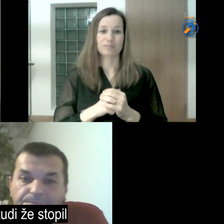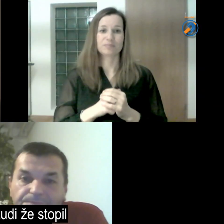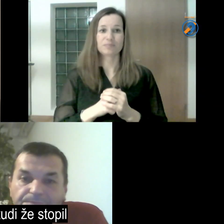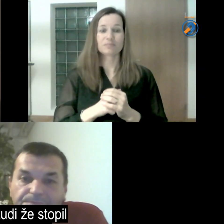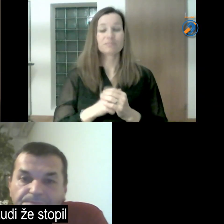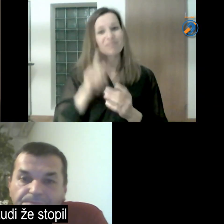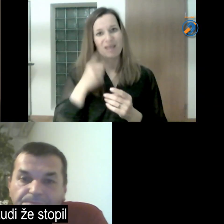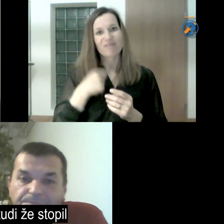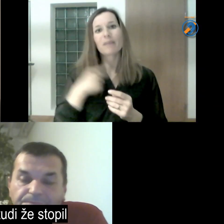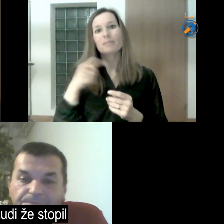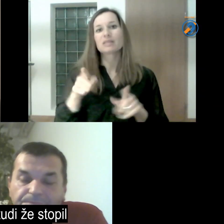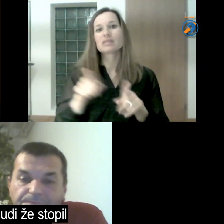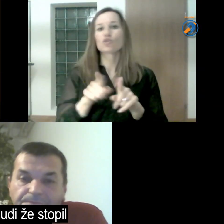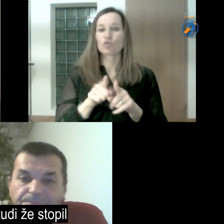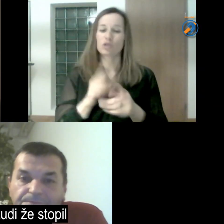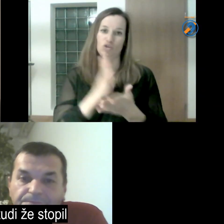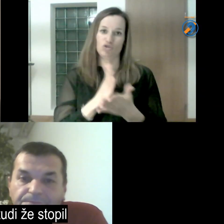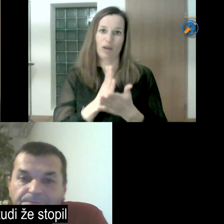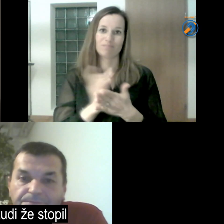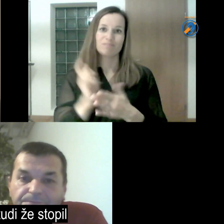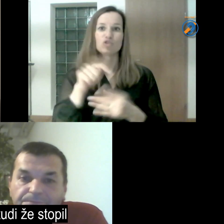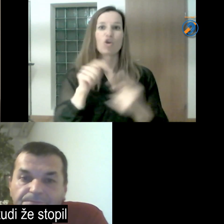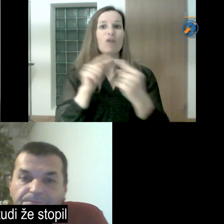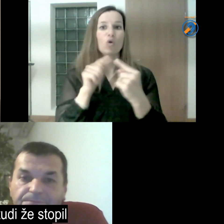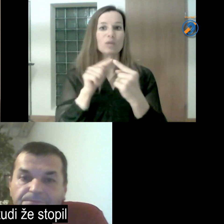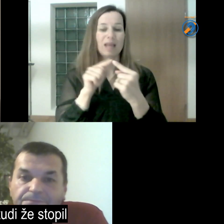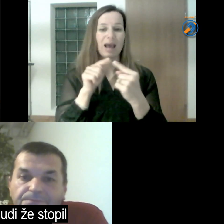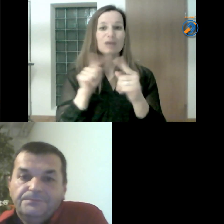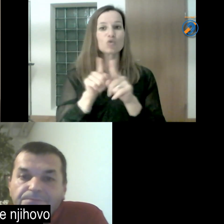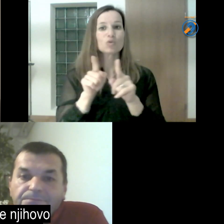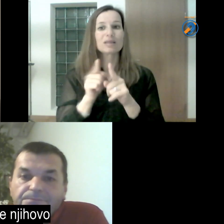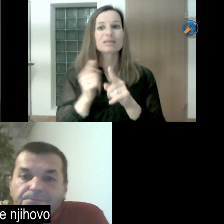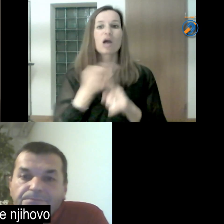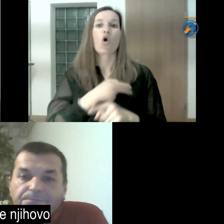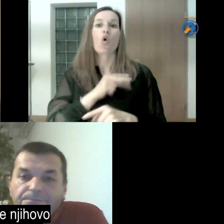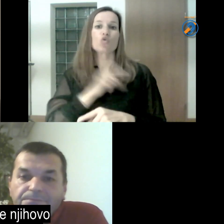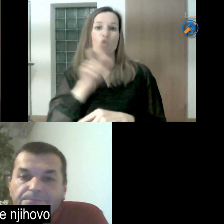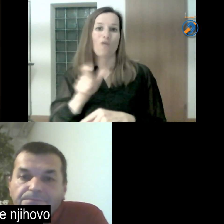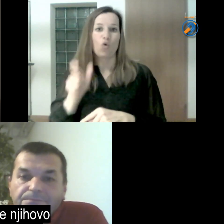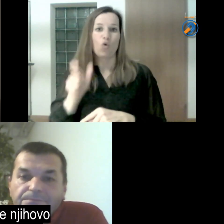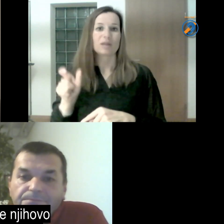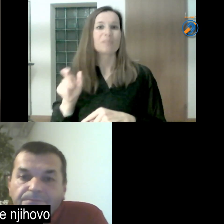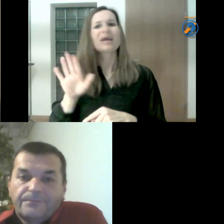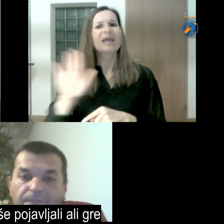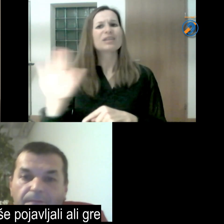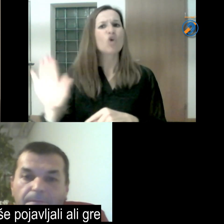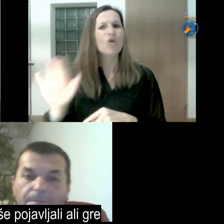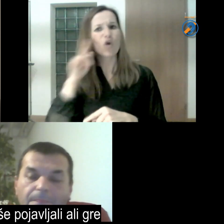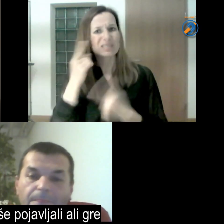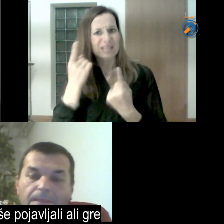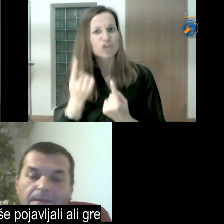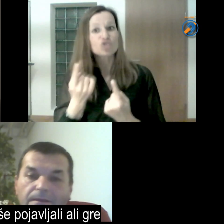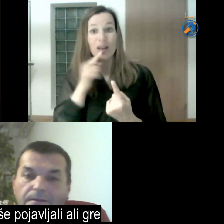Vem, da si tudi že stopil v kontakt mogoče z pristojnimi, kakšno je njihovo stališče o tem. Se bodo te oglasi